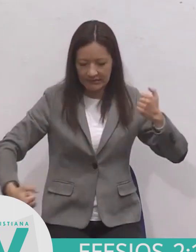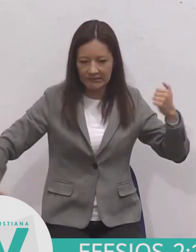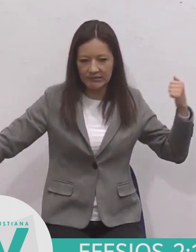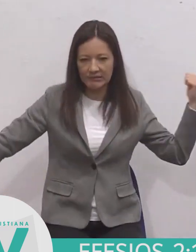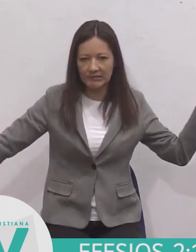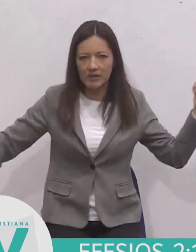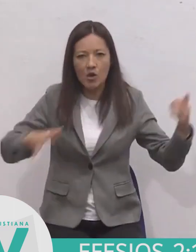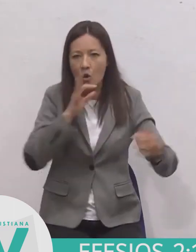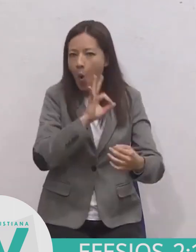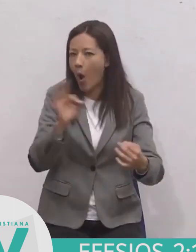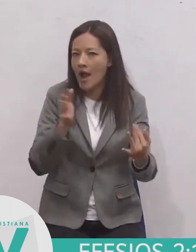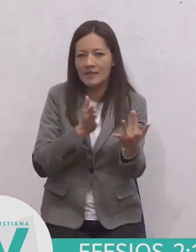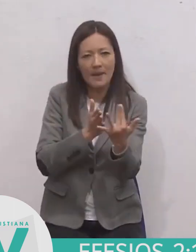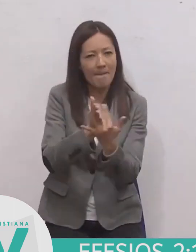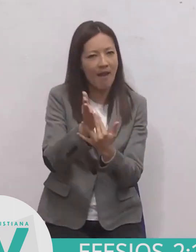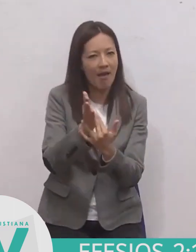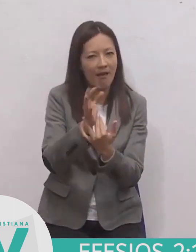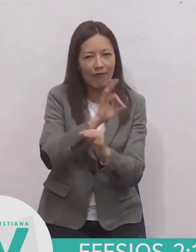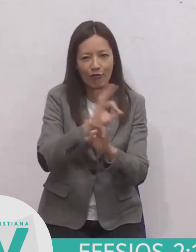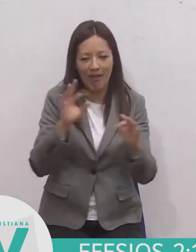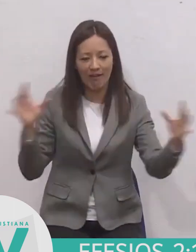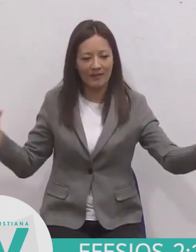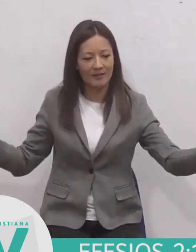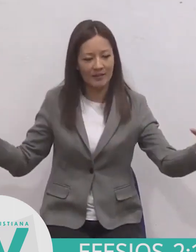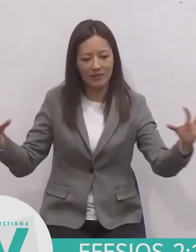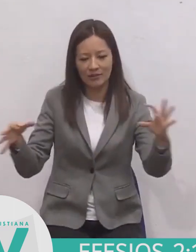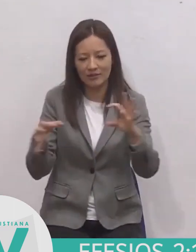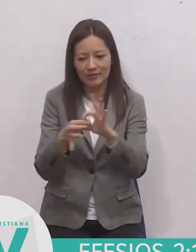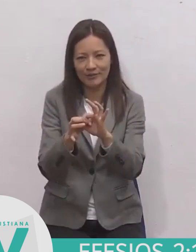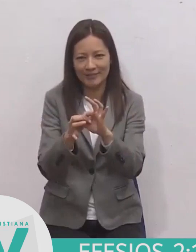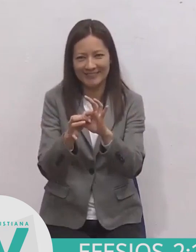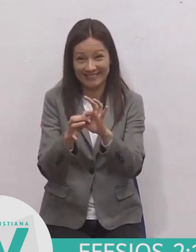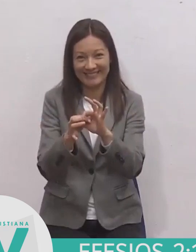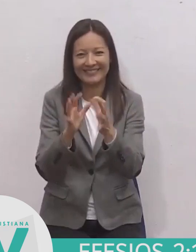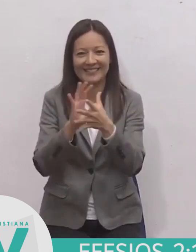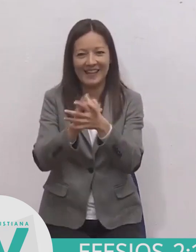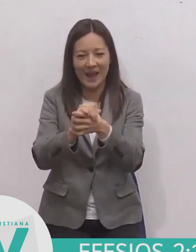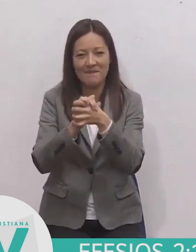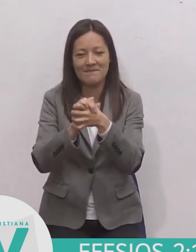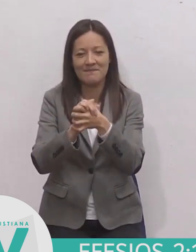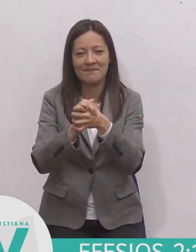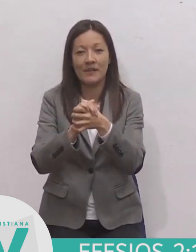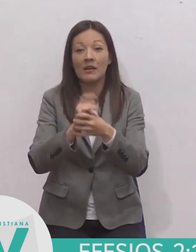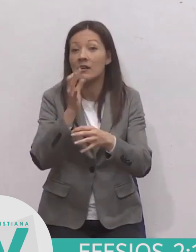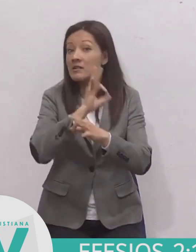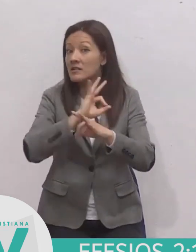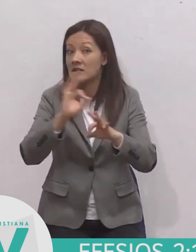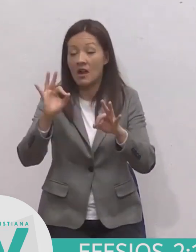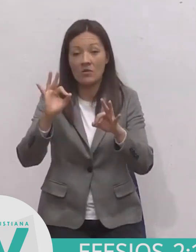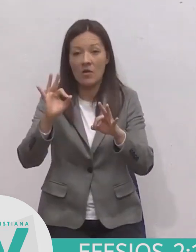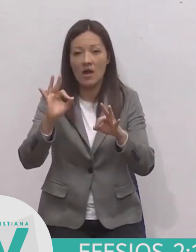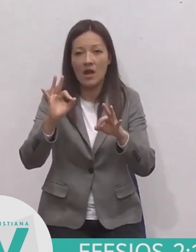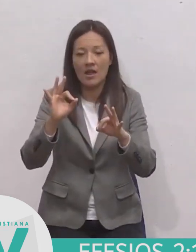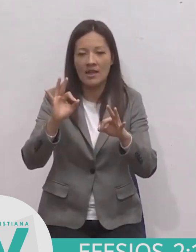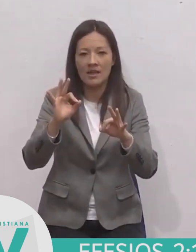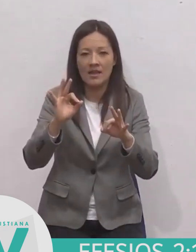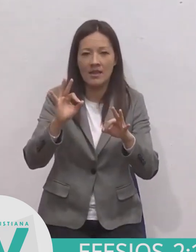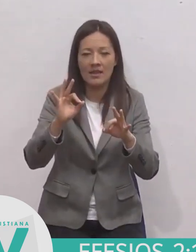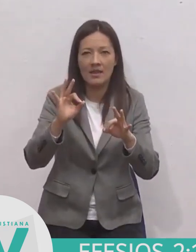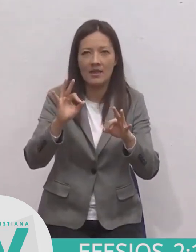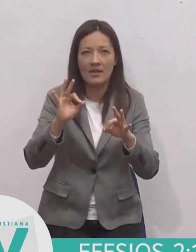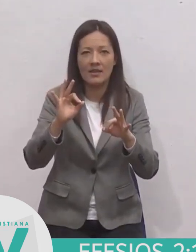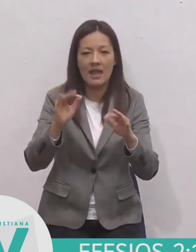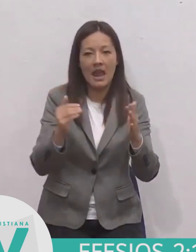no hay separación. Aboliendo en su carne las enemistades, la ley de los mandamientos expresados en ordenanzas.